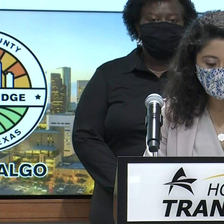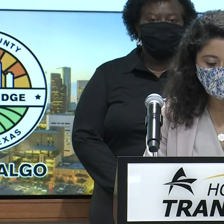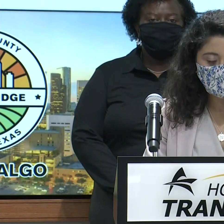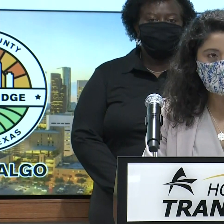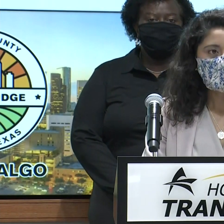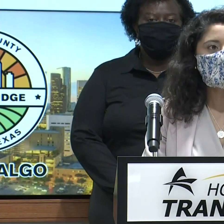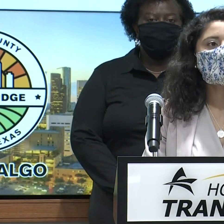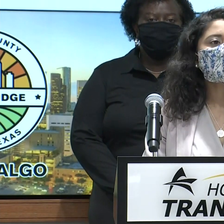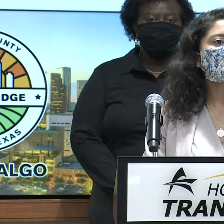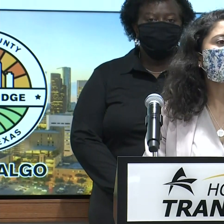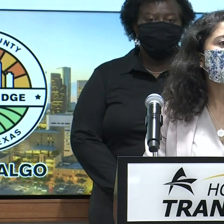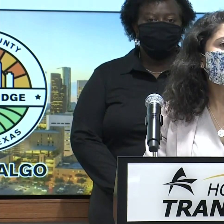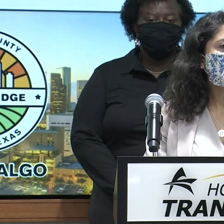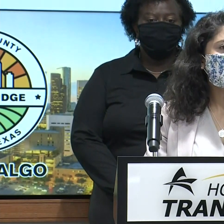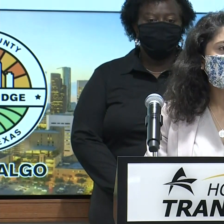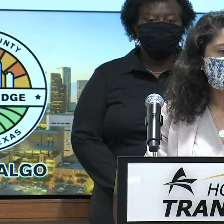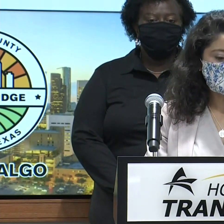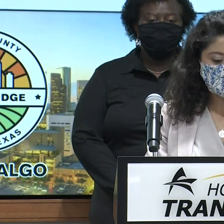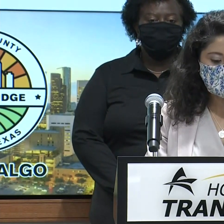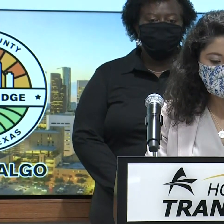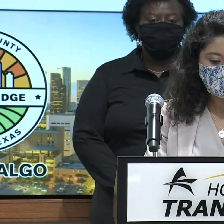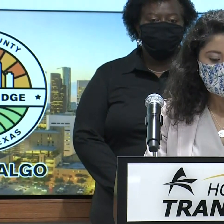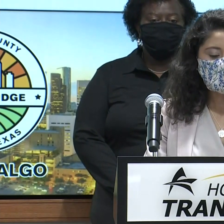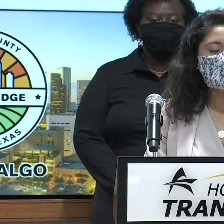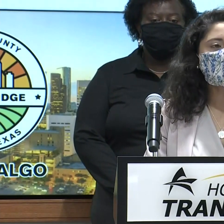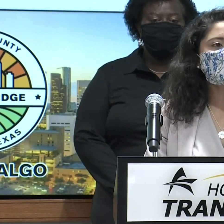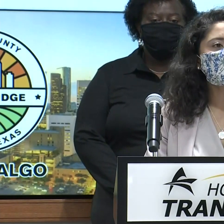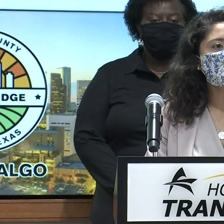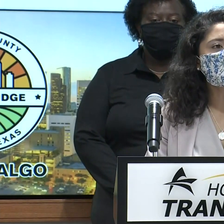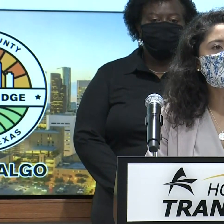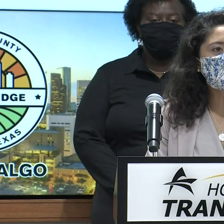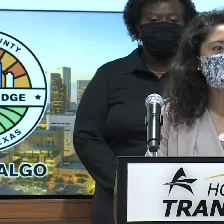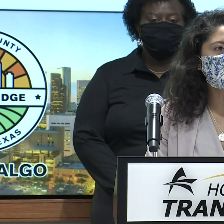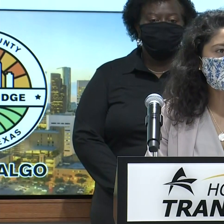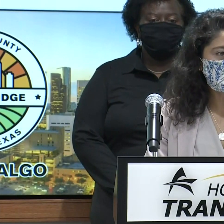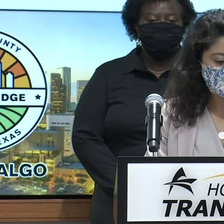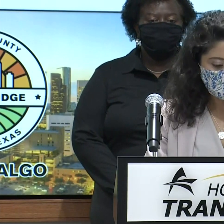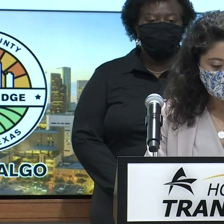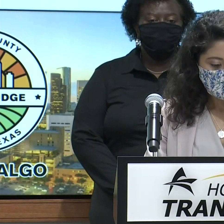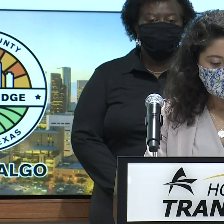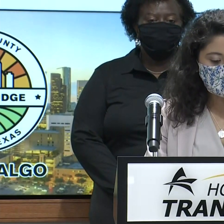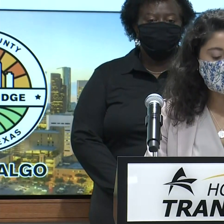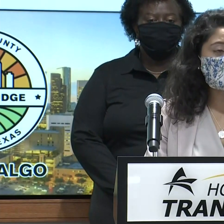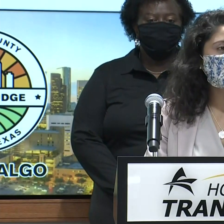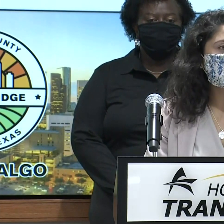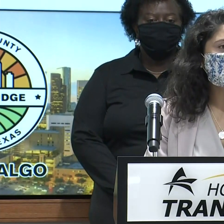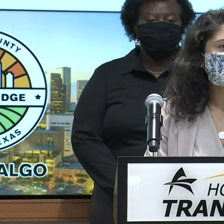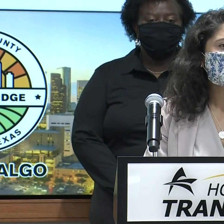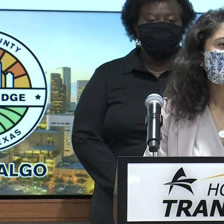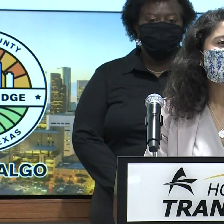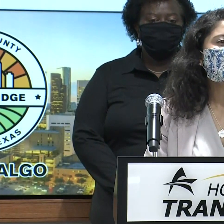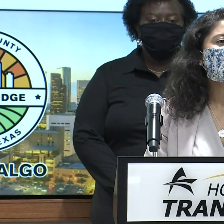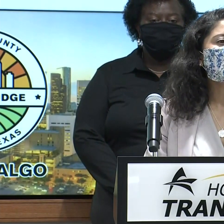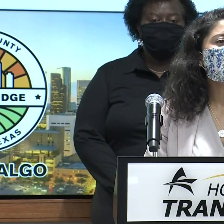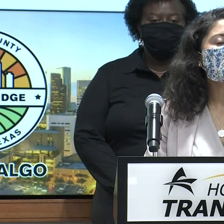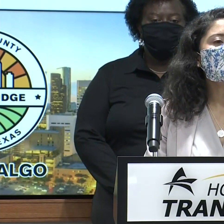nuestras manos, a decir que no hay nada que podamos hacer. Estamos haciendo todo lo posible por asegurarnos que haya un